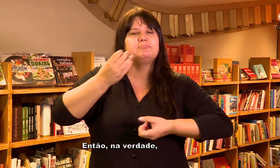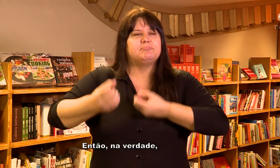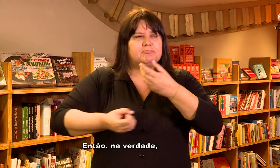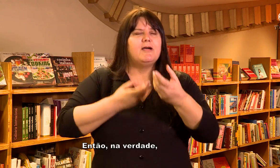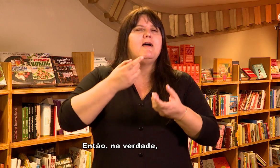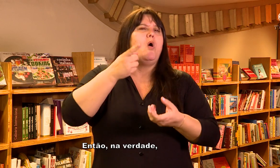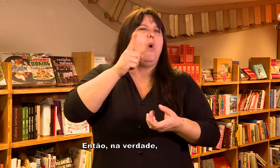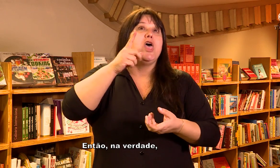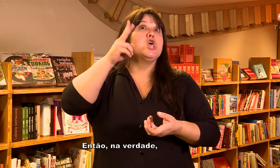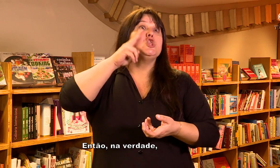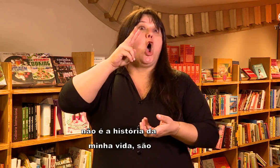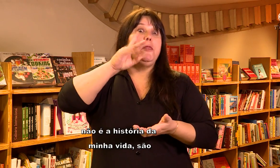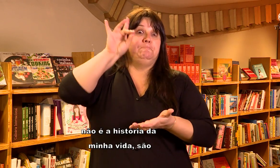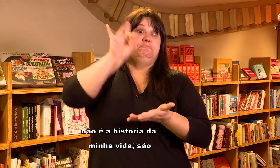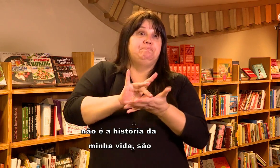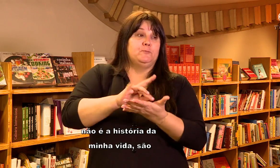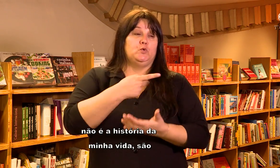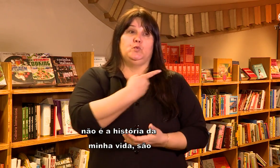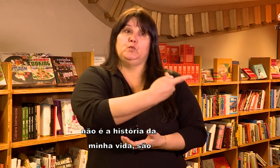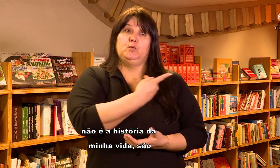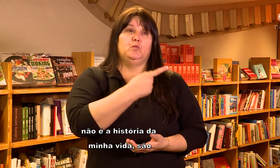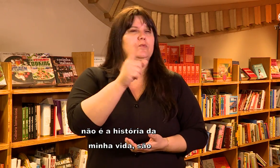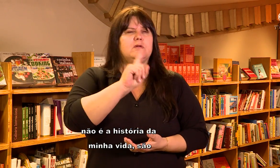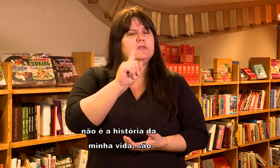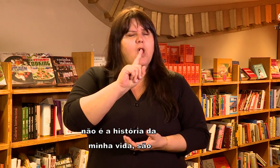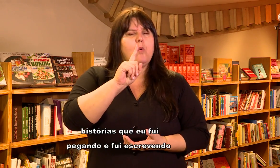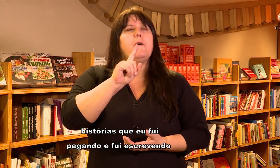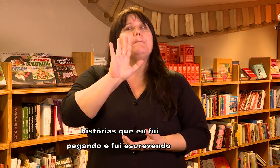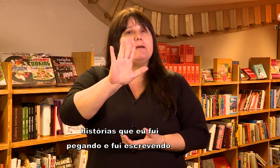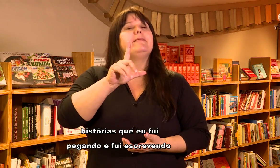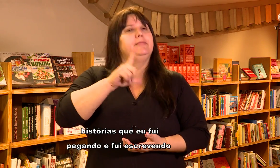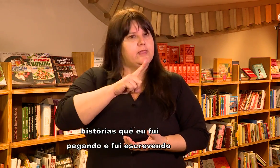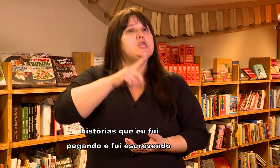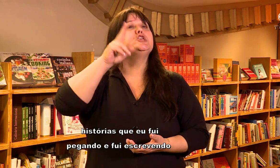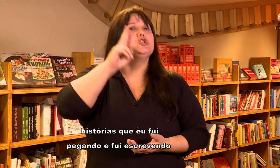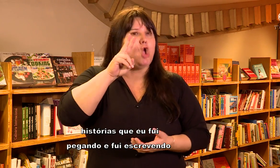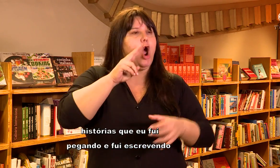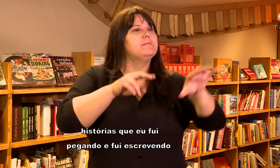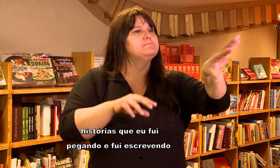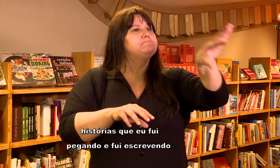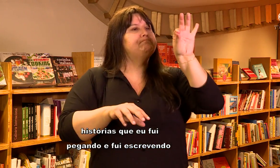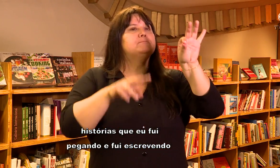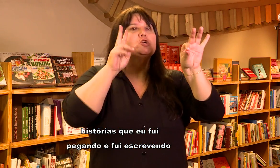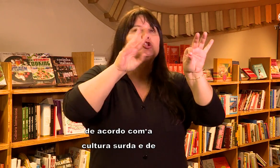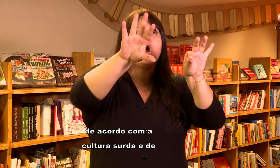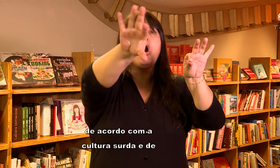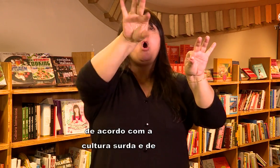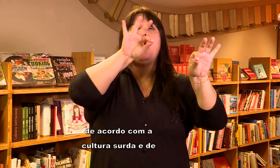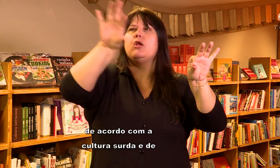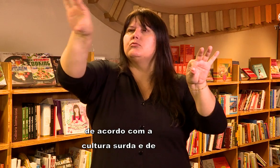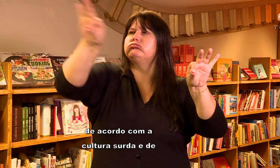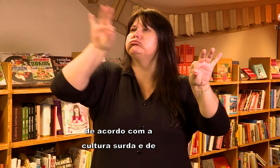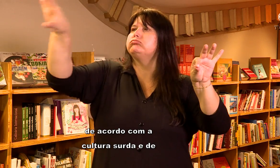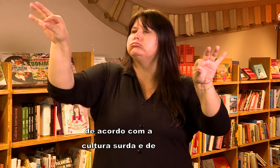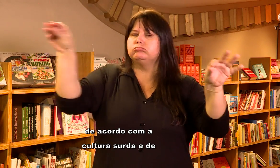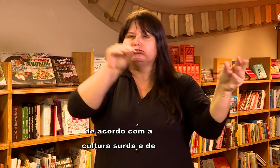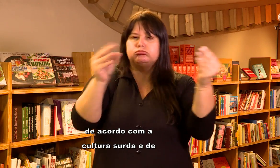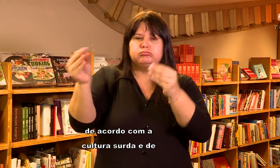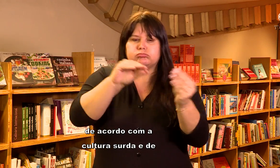Então, na verdade, não é a história da minha vida, são histórias que eu fui pegando e fui escrevendo de acordo com a cultura surda e de